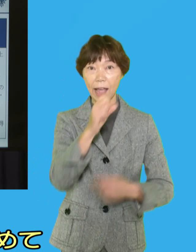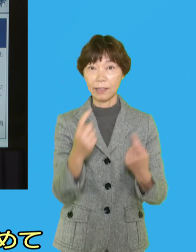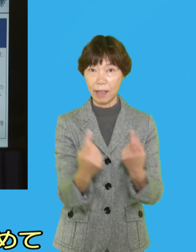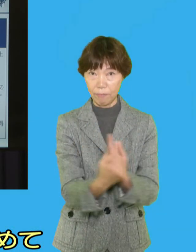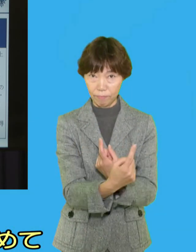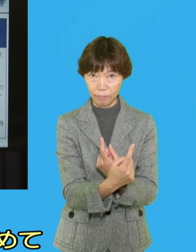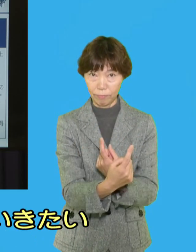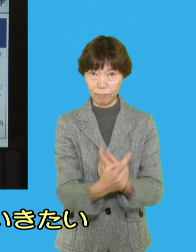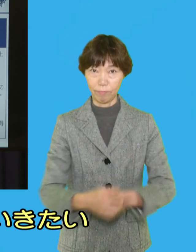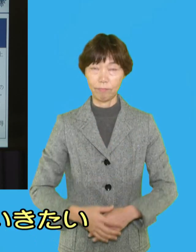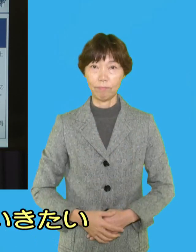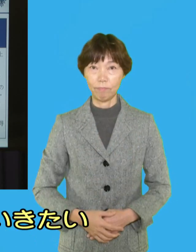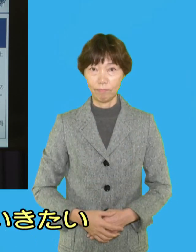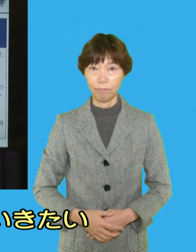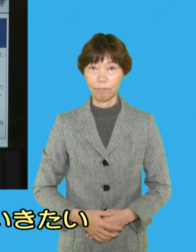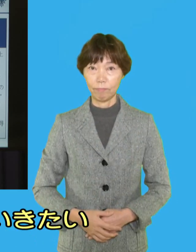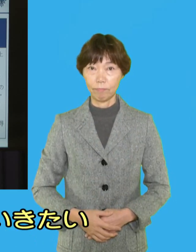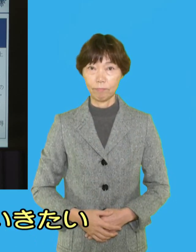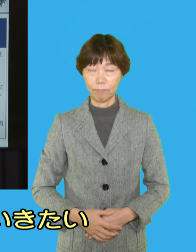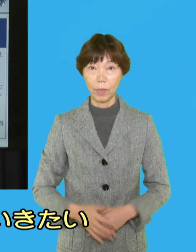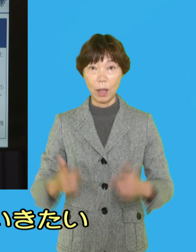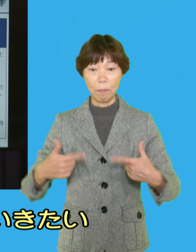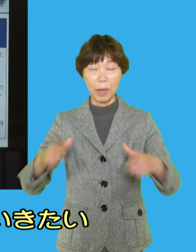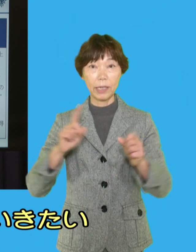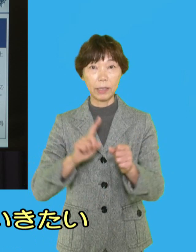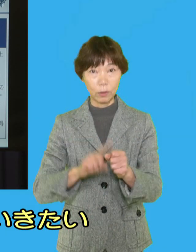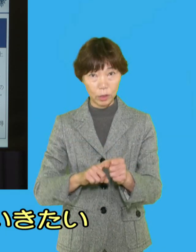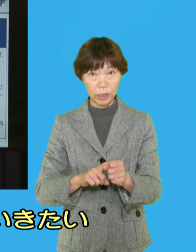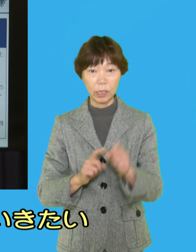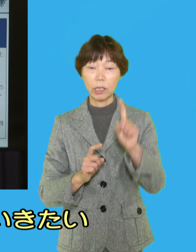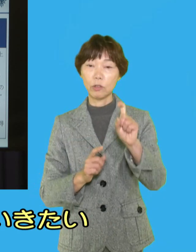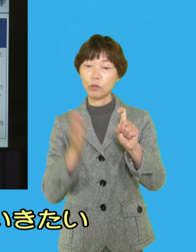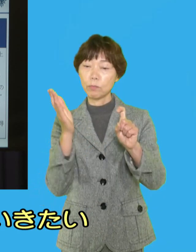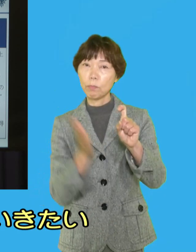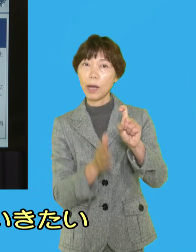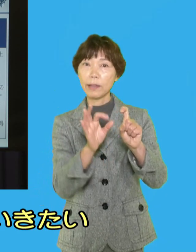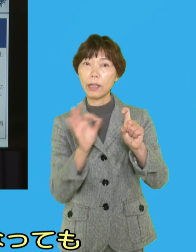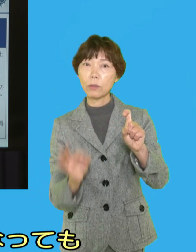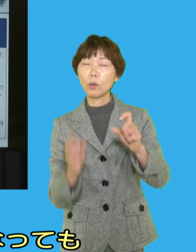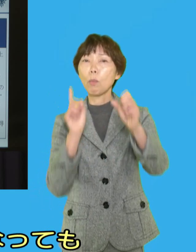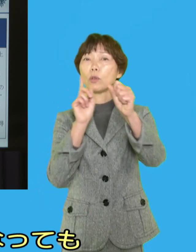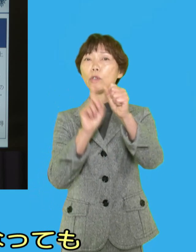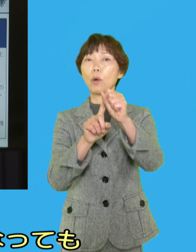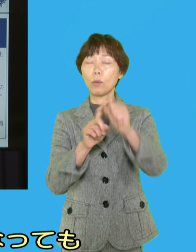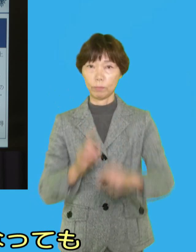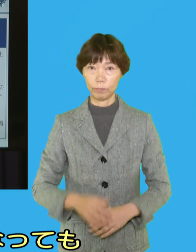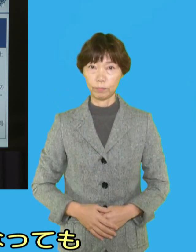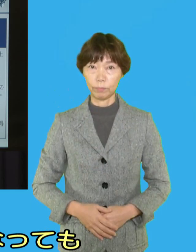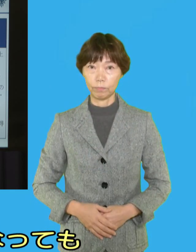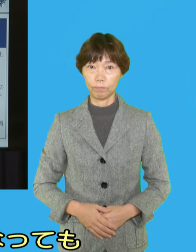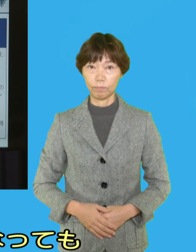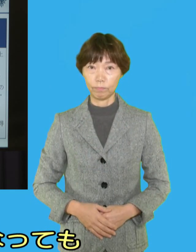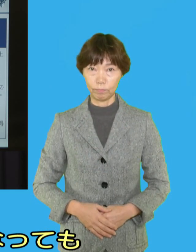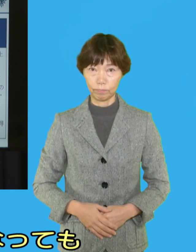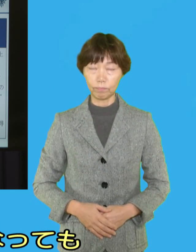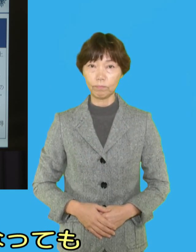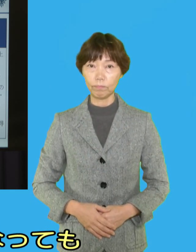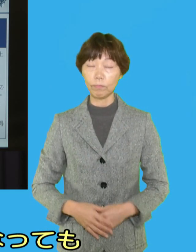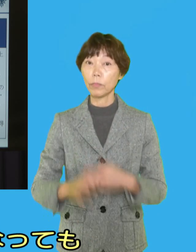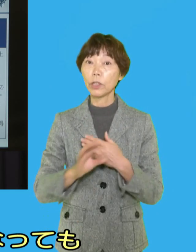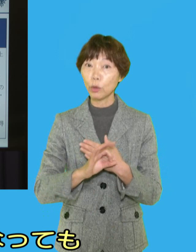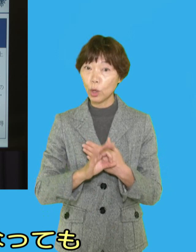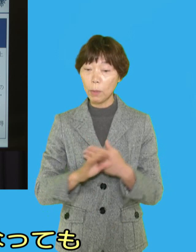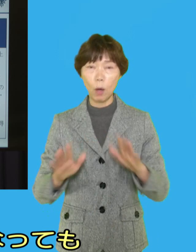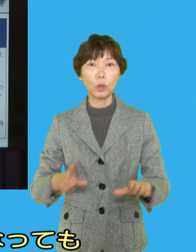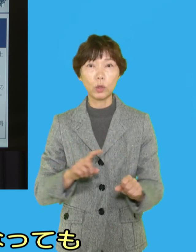含めてですね、毎年 10% を目標としていきたいというふうに考えておりまして、例えば挑戦をする中で まあ、今